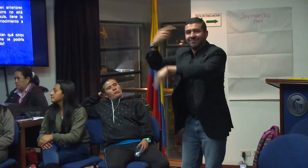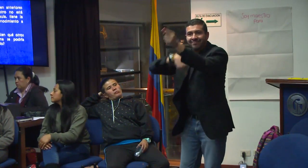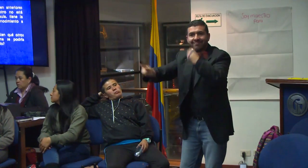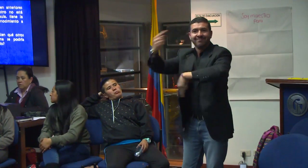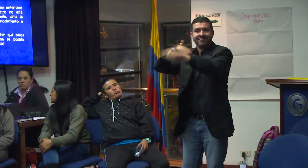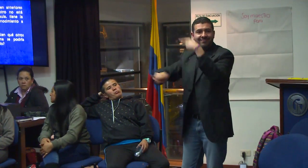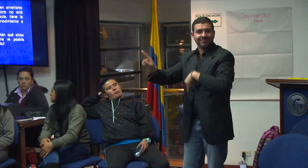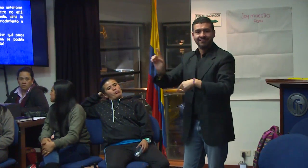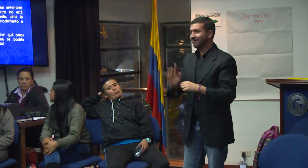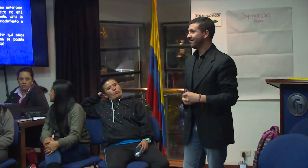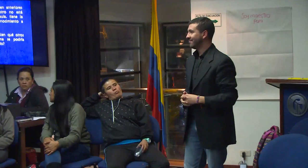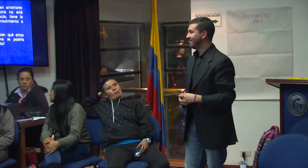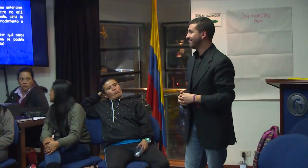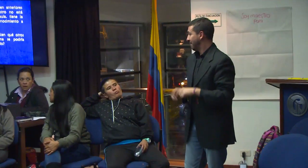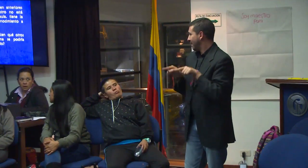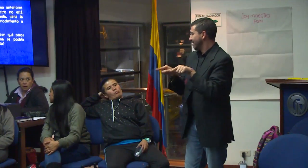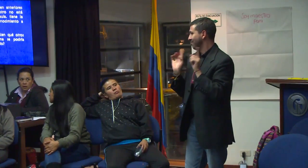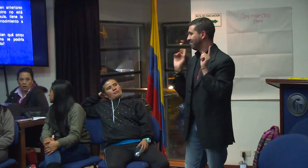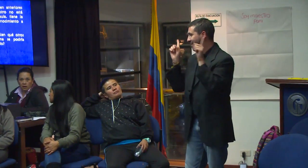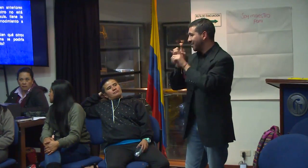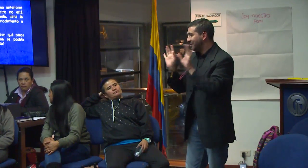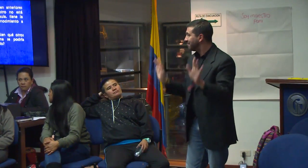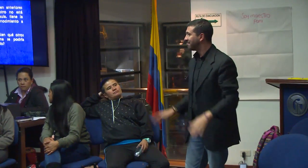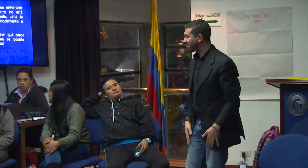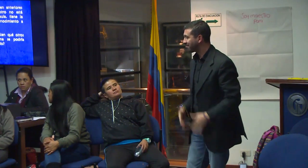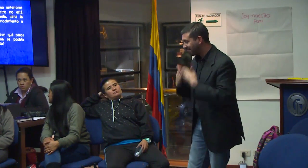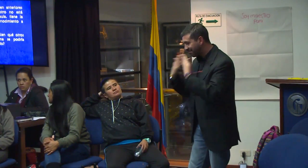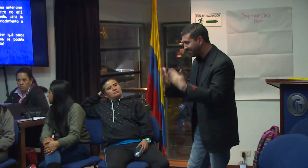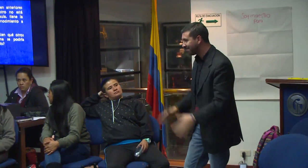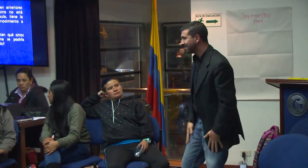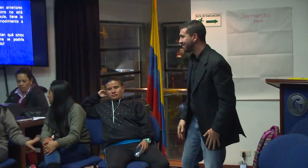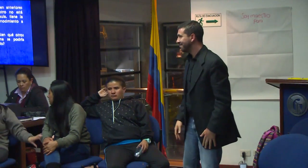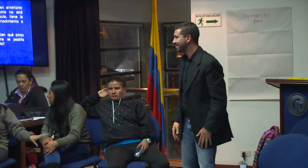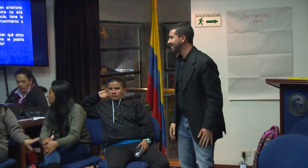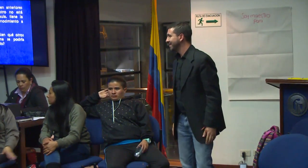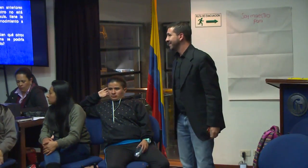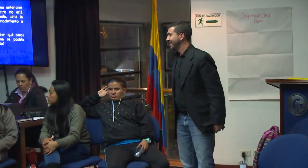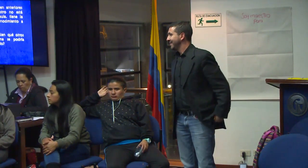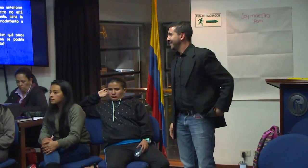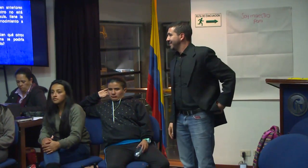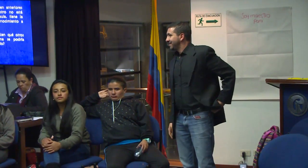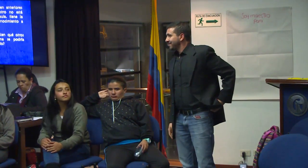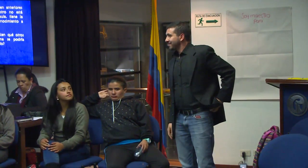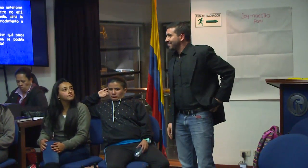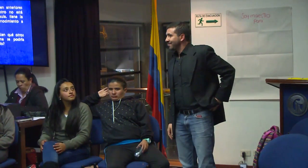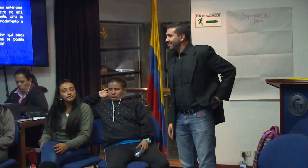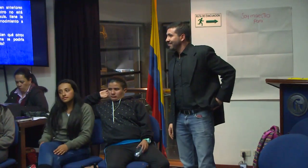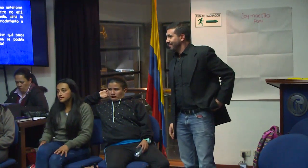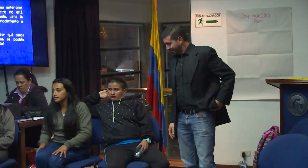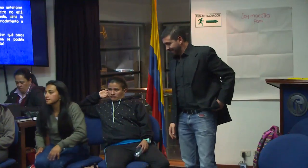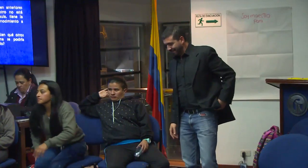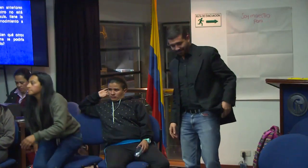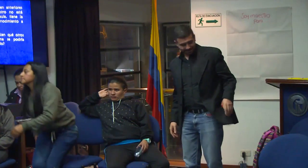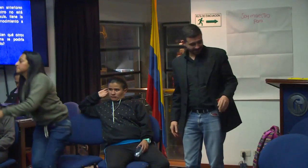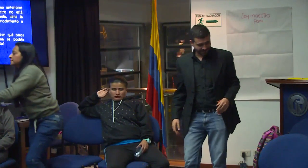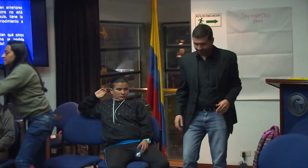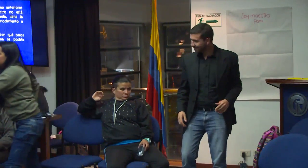con ustedes como maestro, pero ustedes me van enseñando a mí en pedagogía. Esa parte me parece, o ese tema me parece un tema interesante de